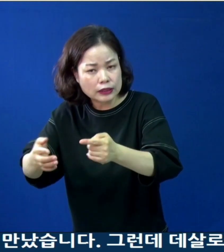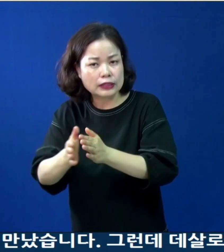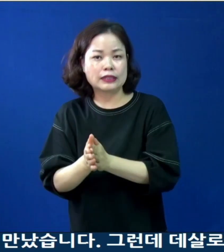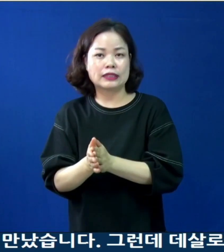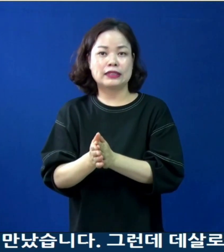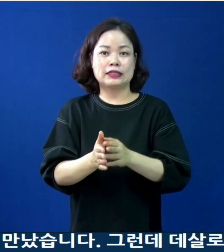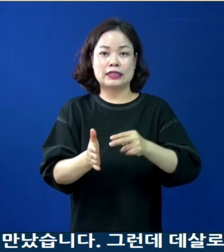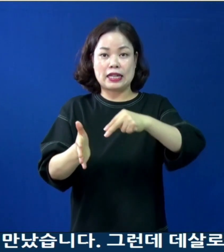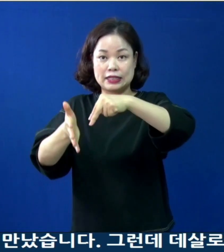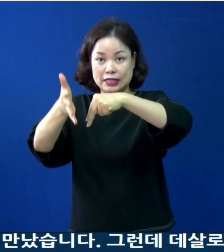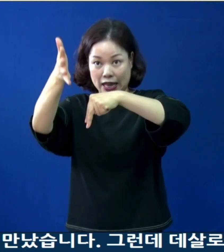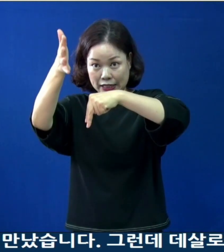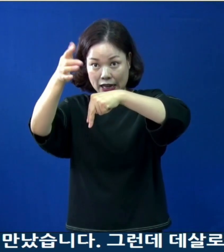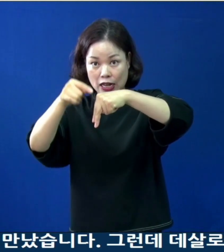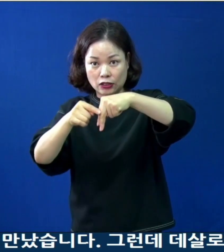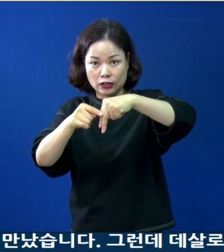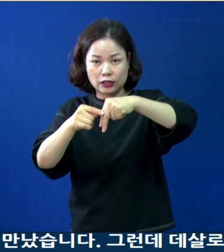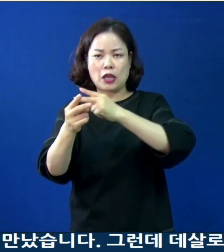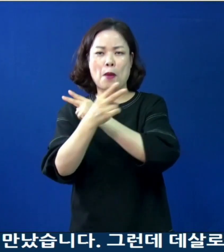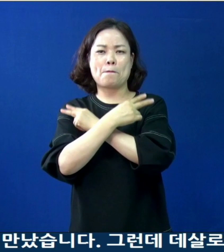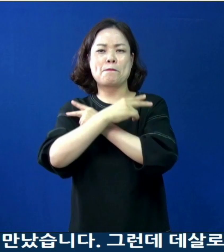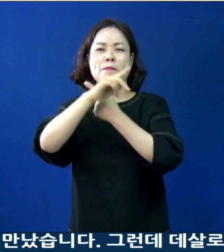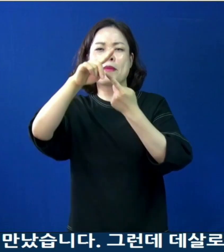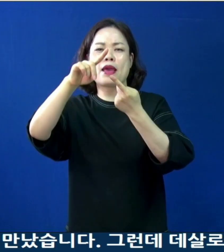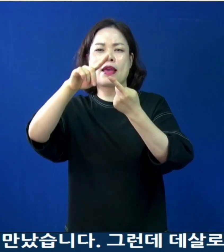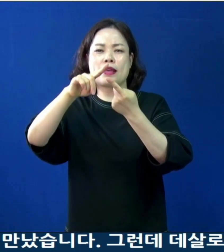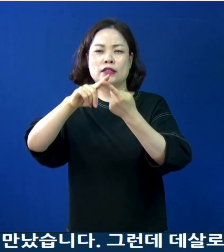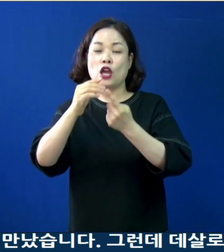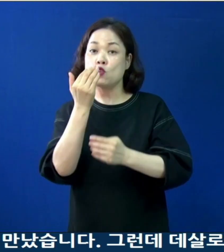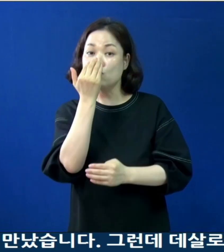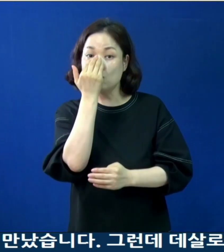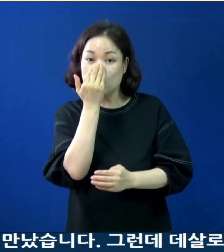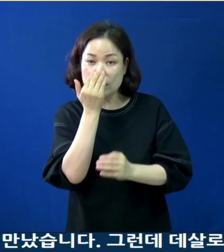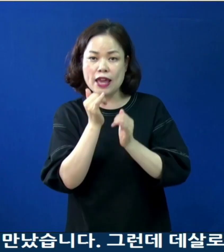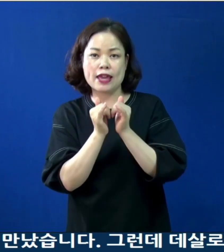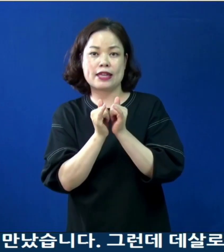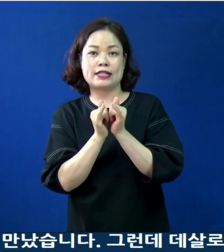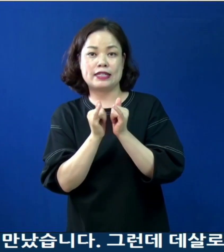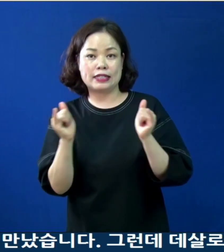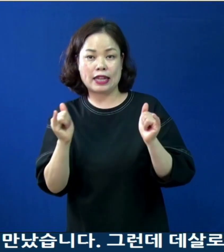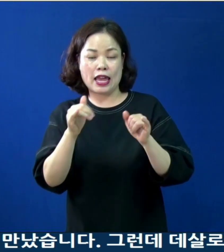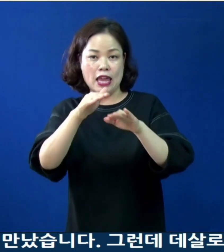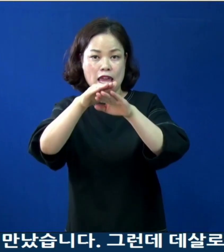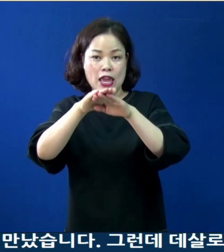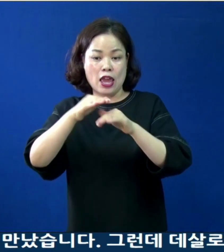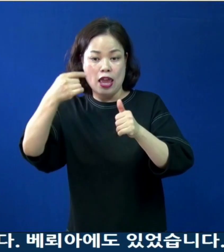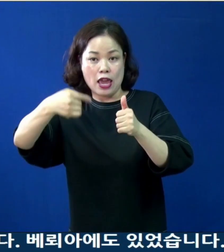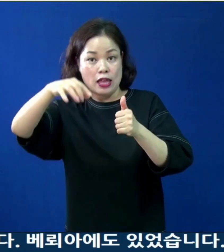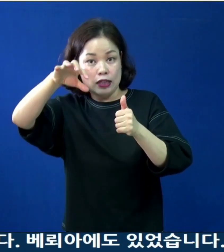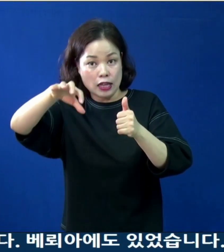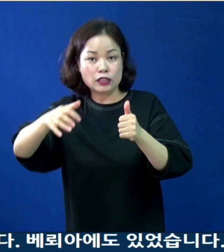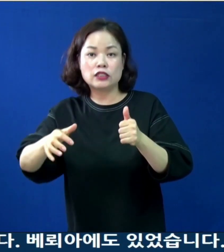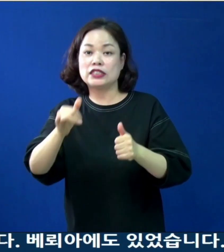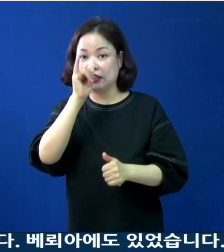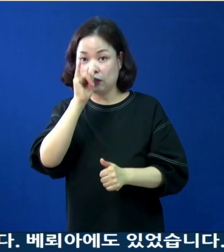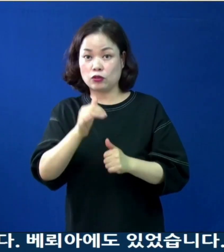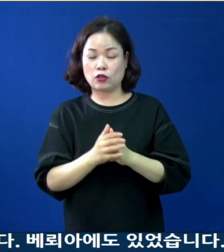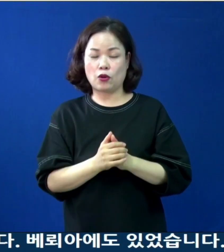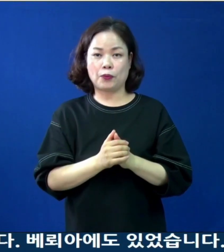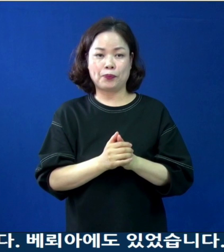데살로니가, 베레아에는 유대인들의 회당이 있었습니다. 자, 빌립보를